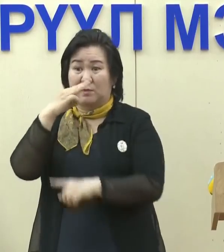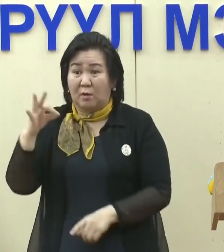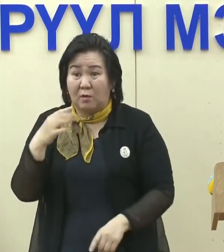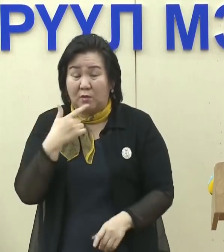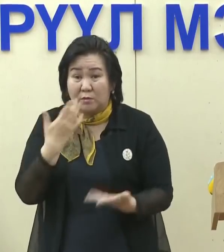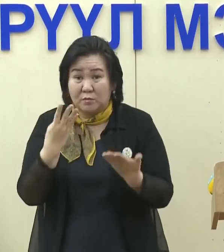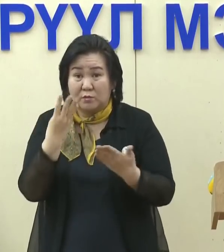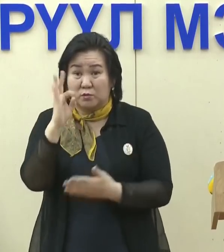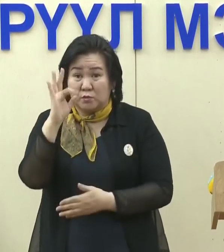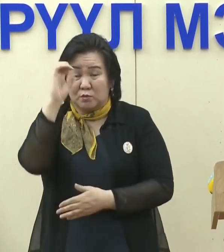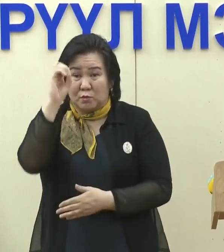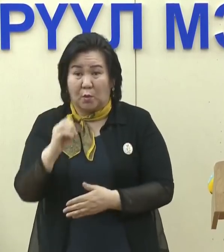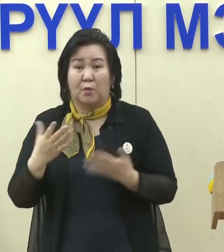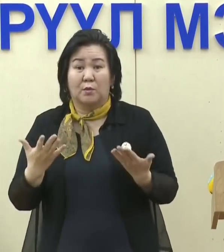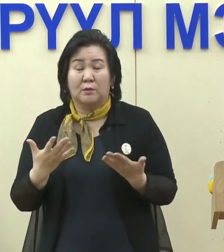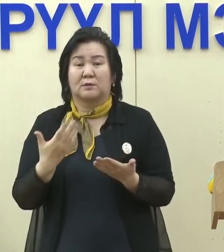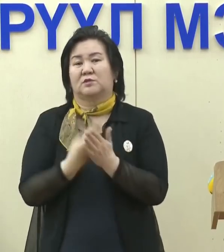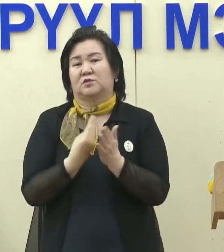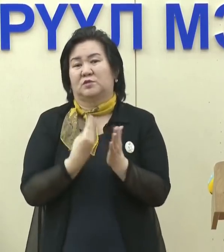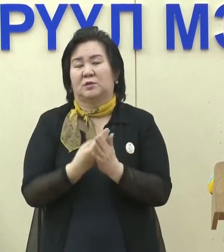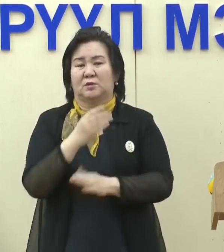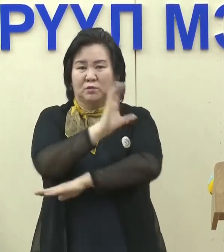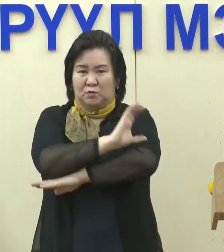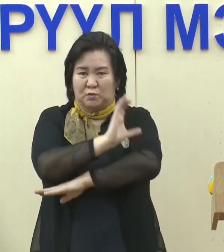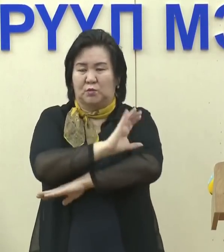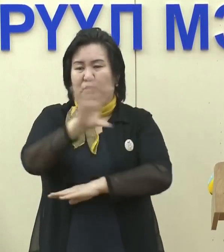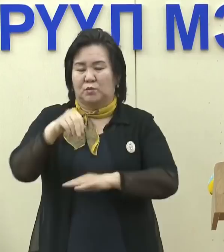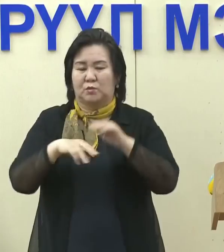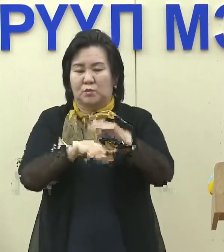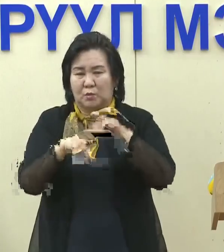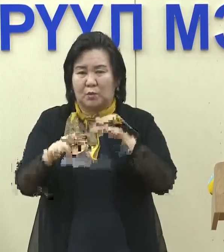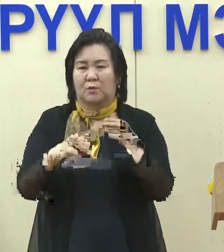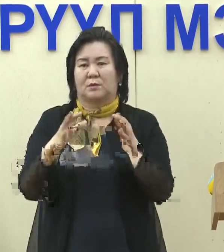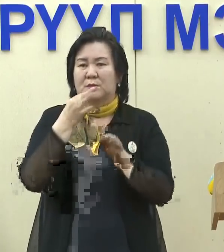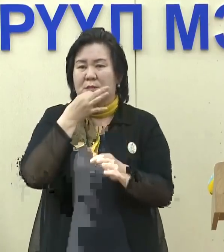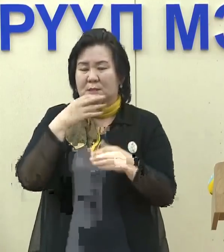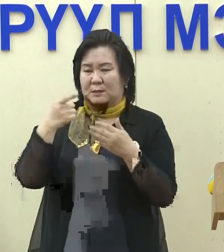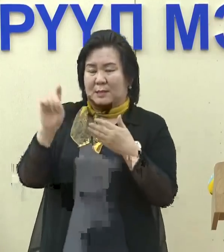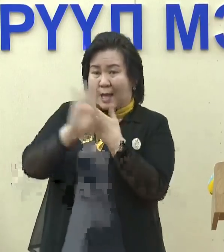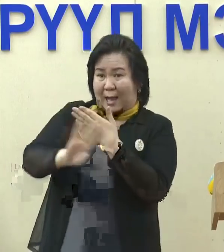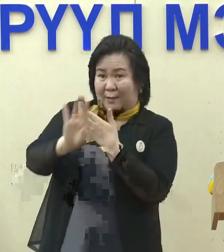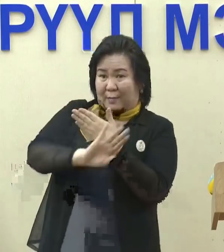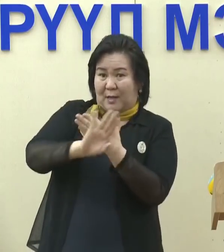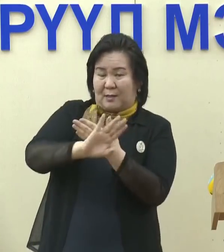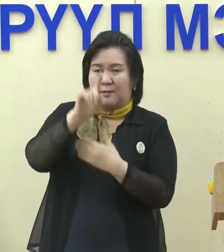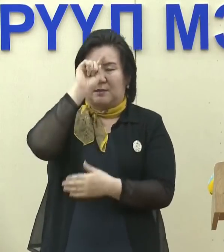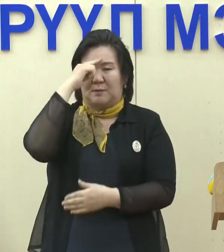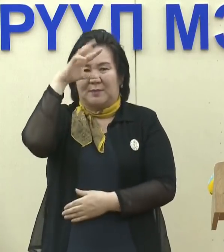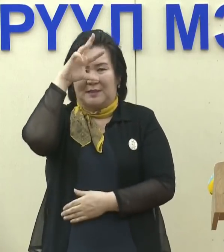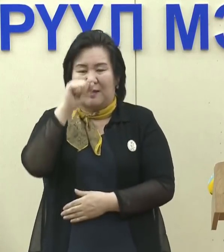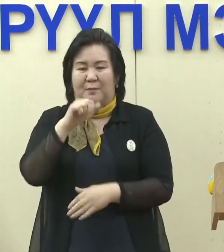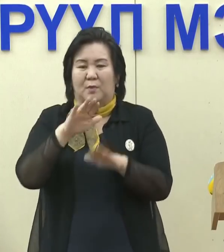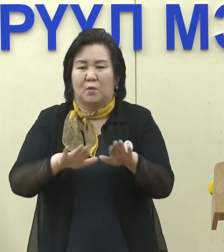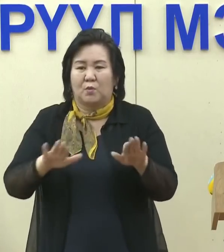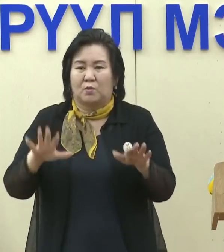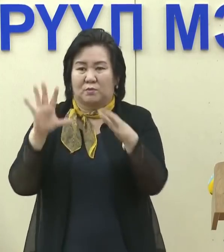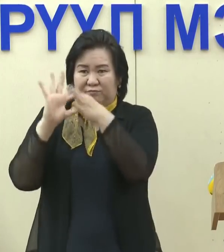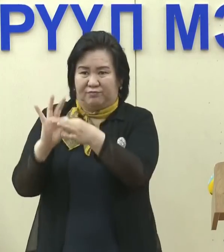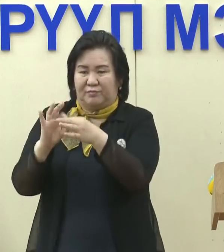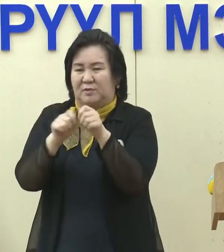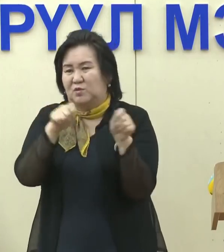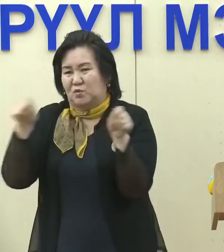шүү дээ. 40%-аар нэмэгдэж сарах нь. Тийм учраас бид нар хүүхдүүдээ иргэдээ хамгаалах энэ үүднээс бол эрүүл мэндийн яамбал энэ хөл хорийг одоо